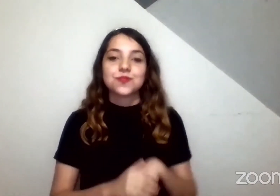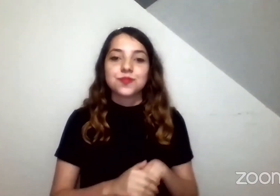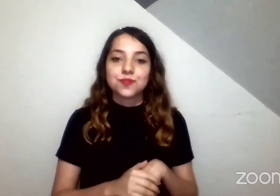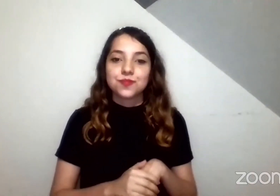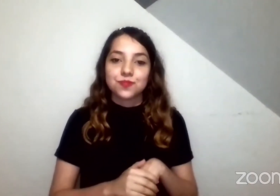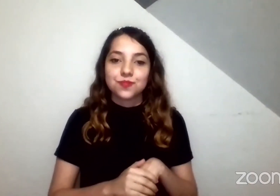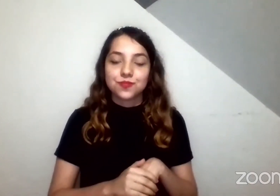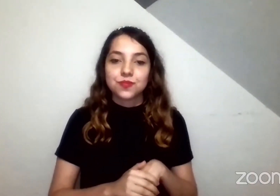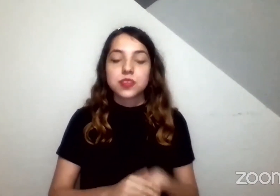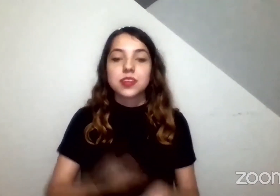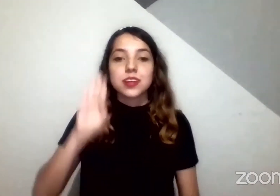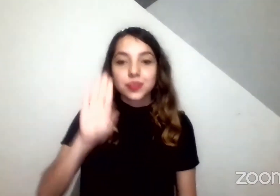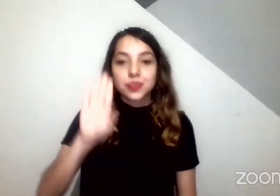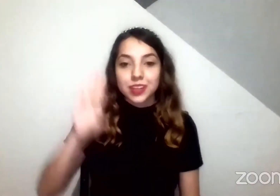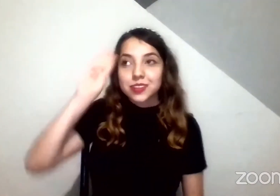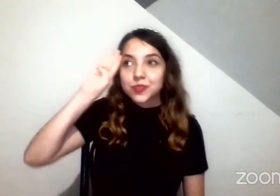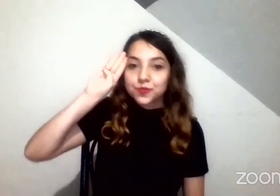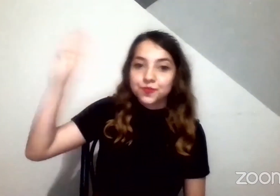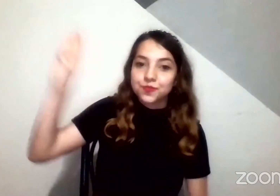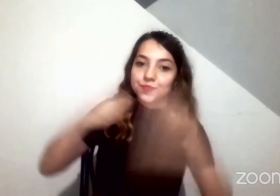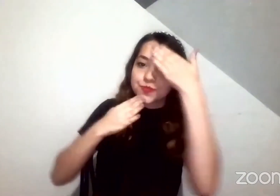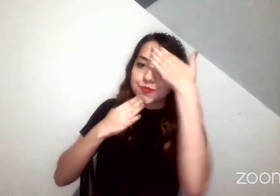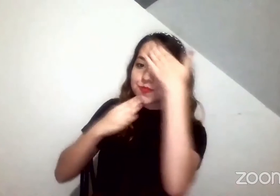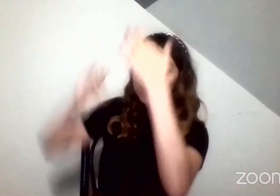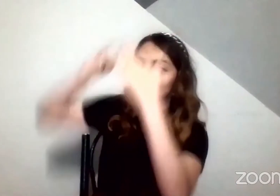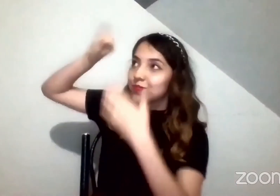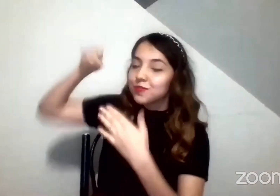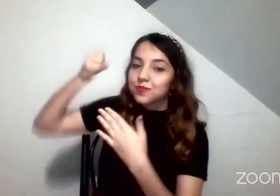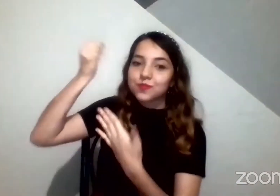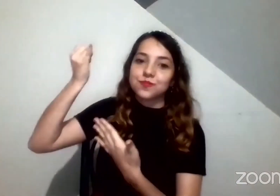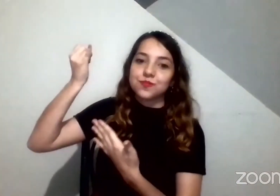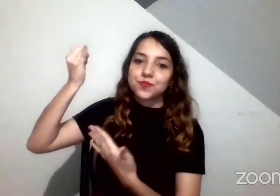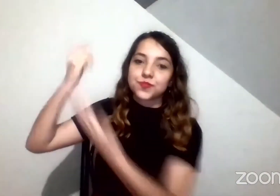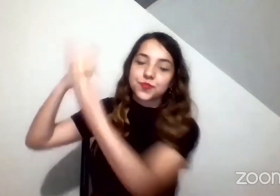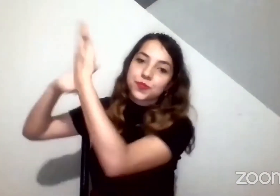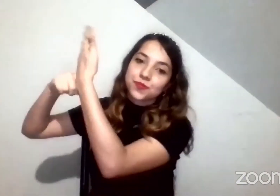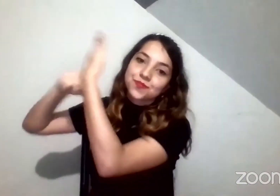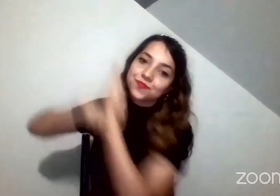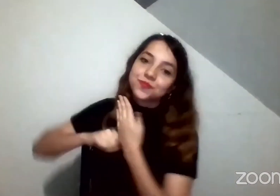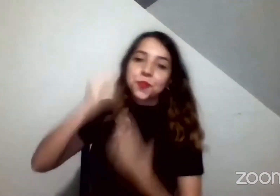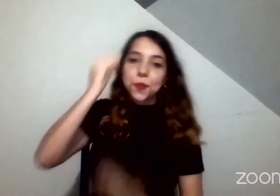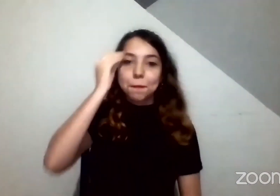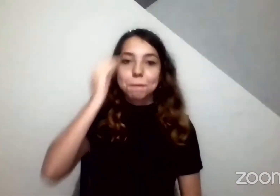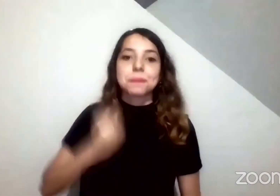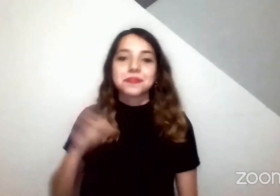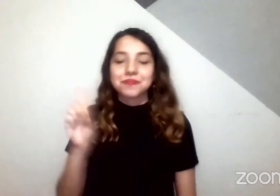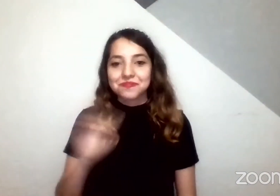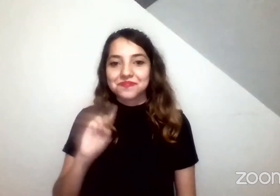que me ajudou com o curso. E principalmente eu agradeço a Jeová por ter me ajudado a